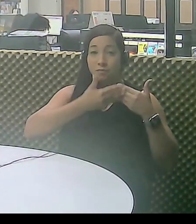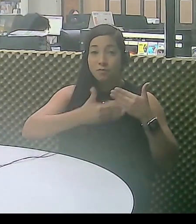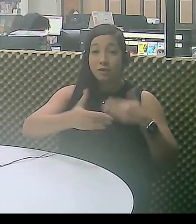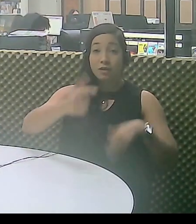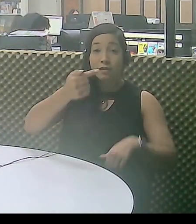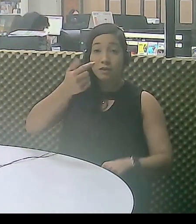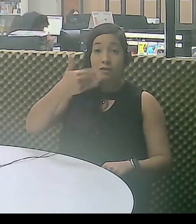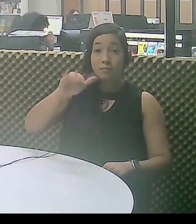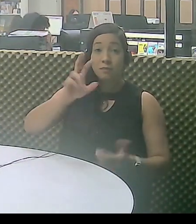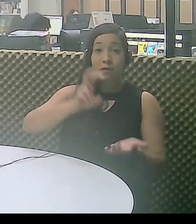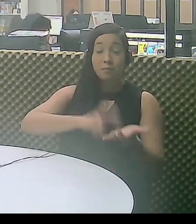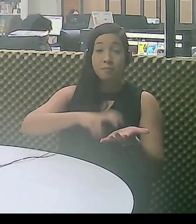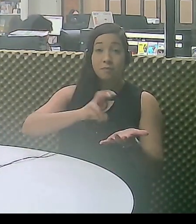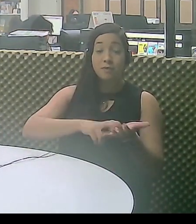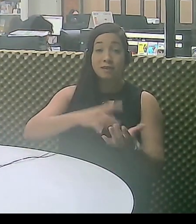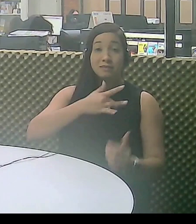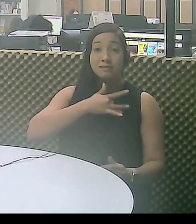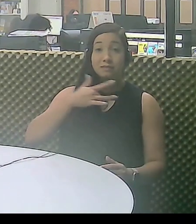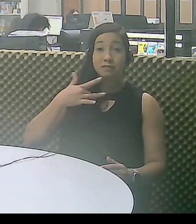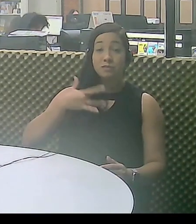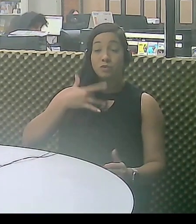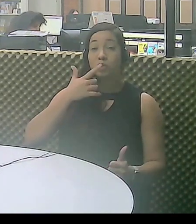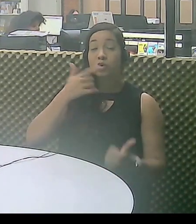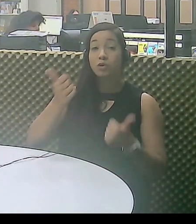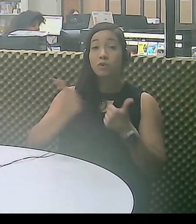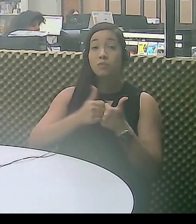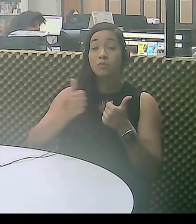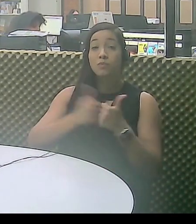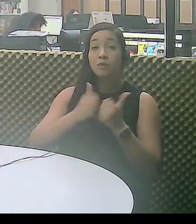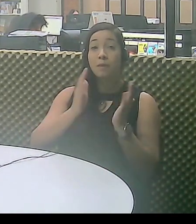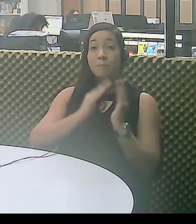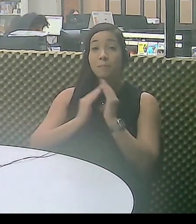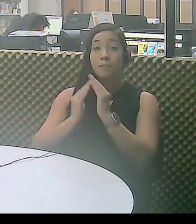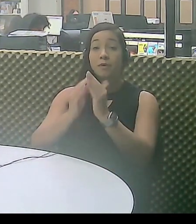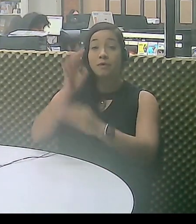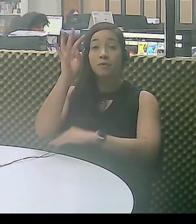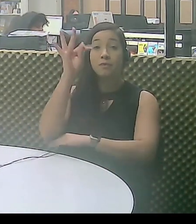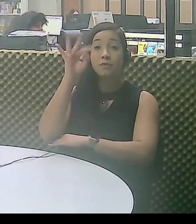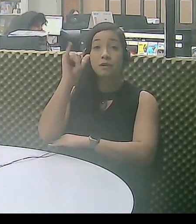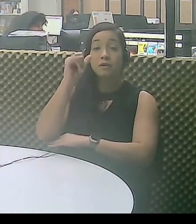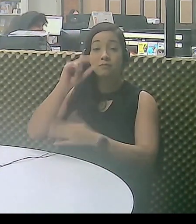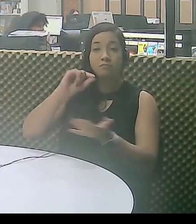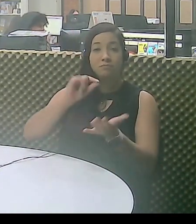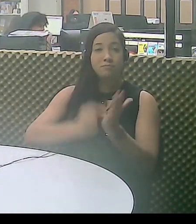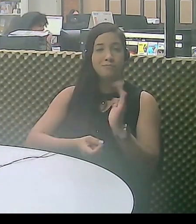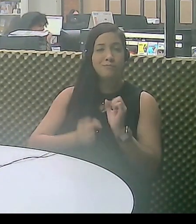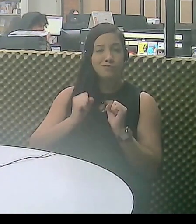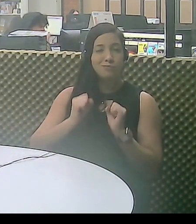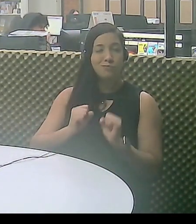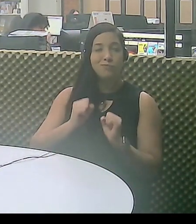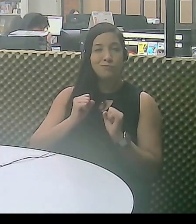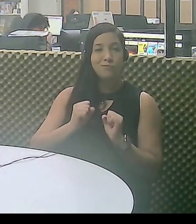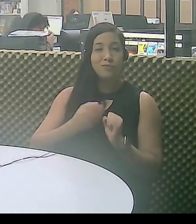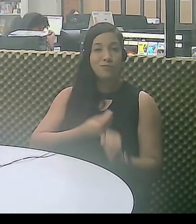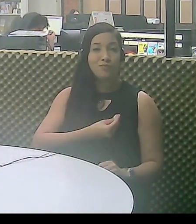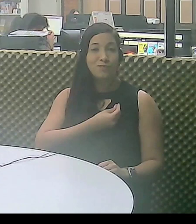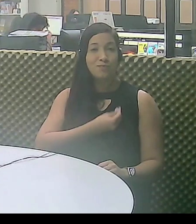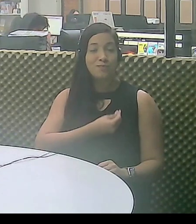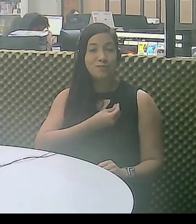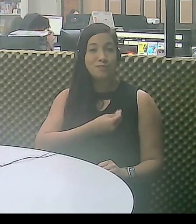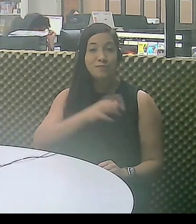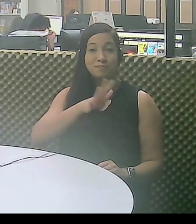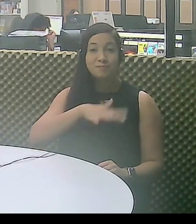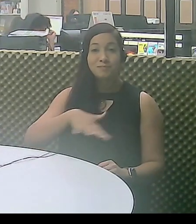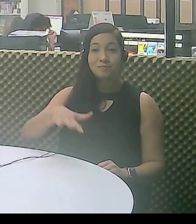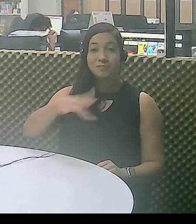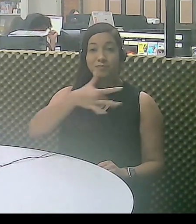7h30 da manhã, do Espaço Saúde, próximo à portaria do bairro Tibere. As inscrições podem ser feitas presencialmente no